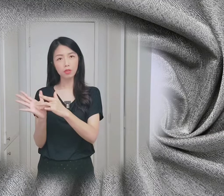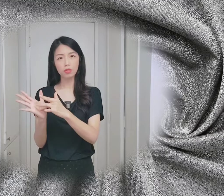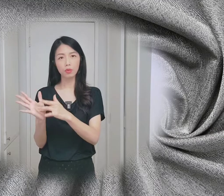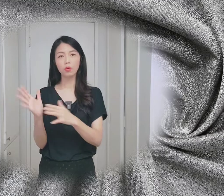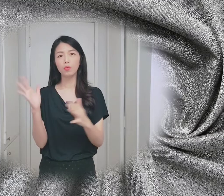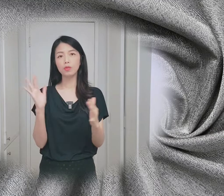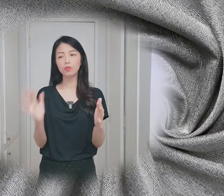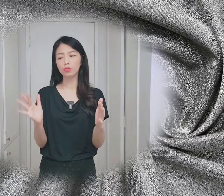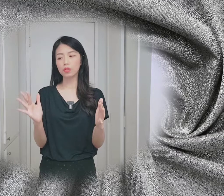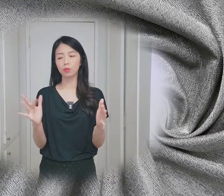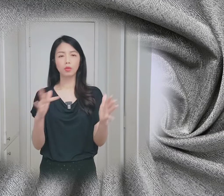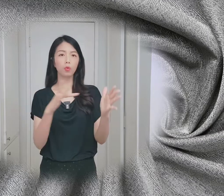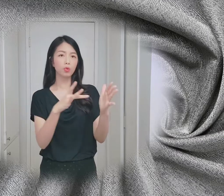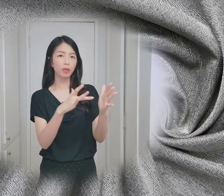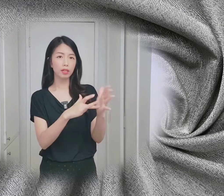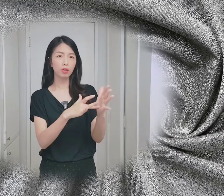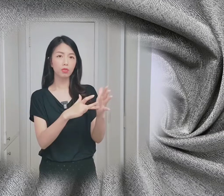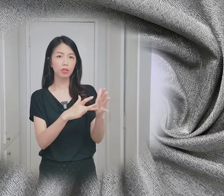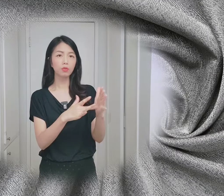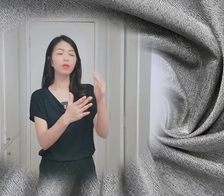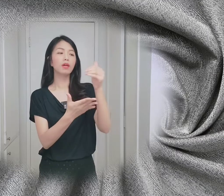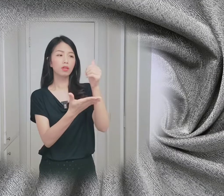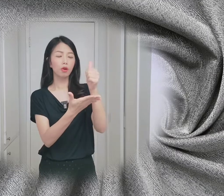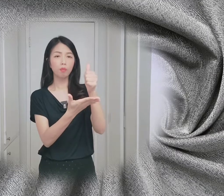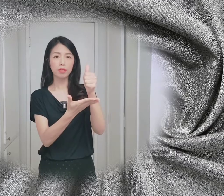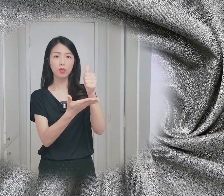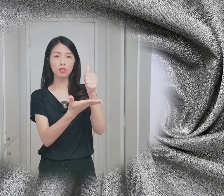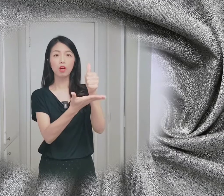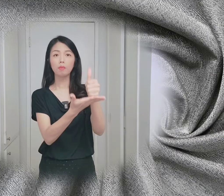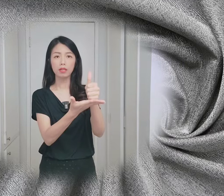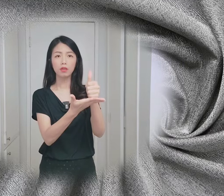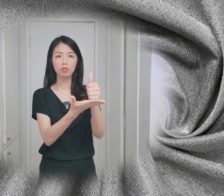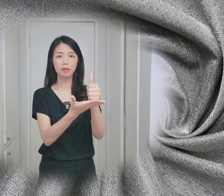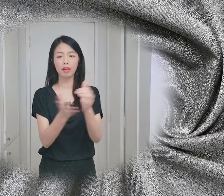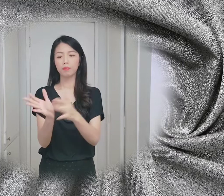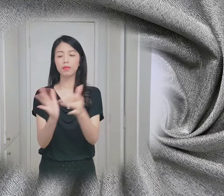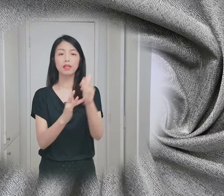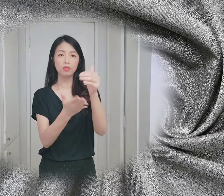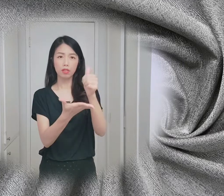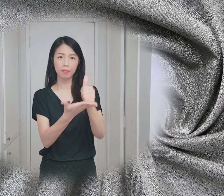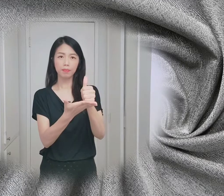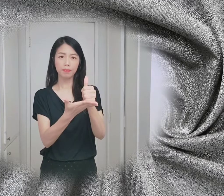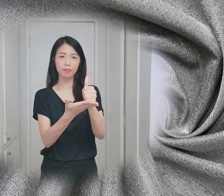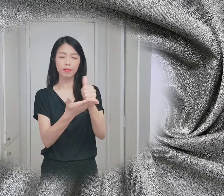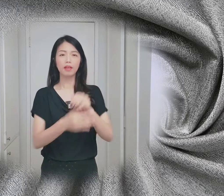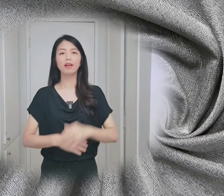왼손바닥을 찍어주시고 왼손 중지로는 오른손바닥 찍어주시고 그리고 엄지 세우셔서 받쳐주시면 돼요.